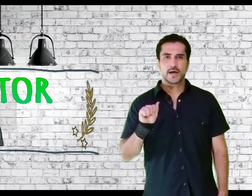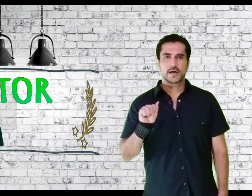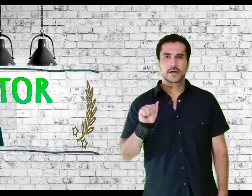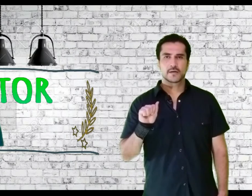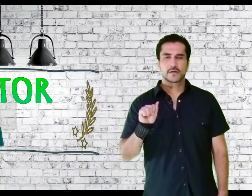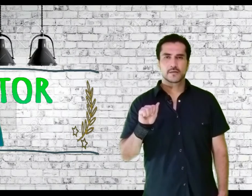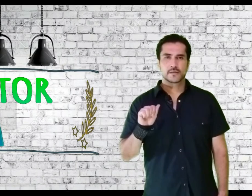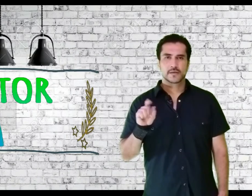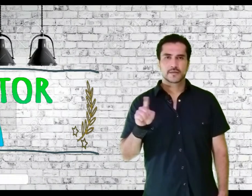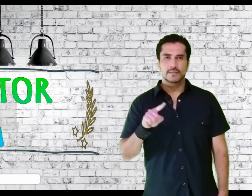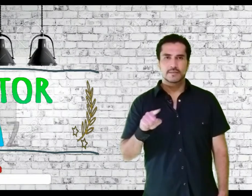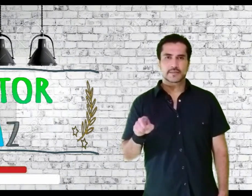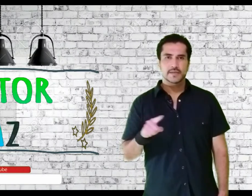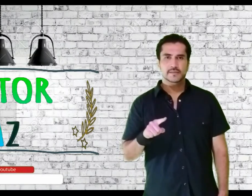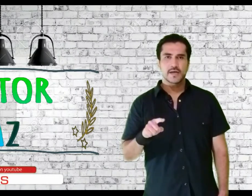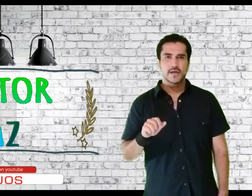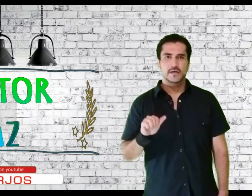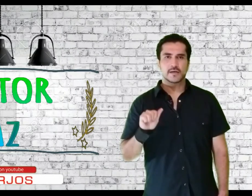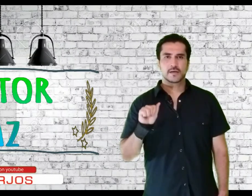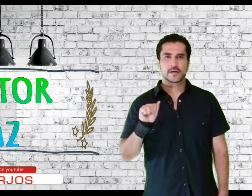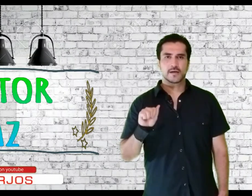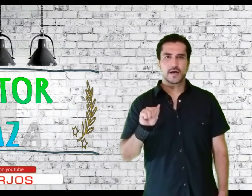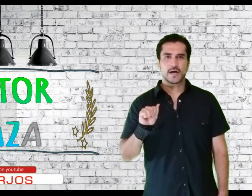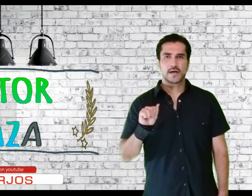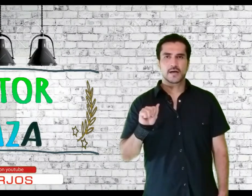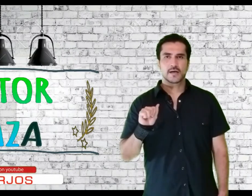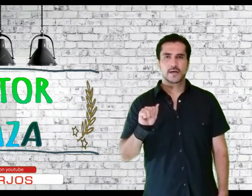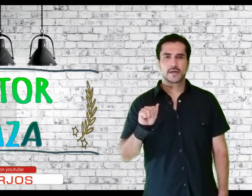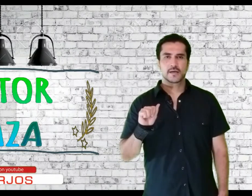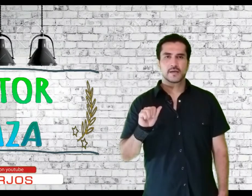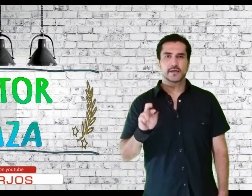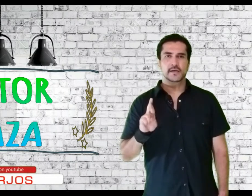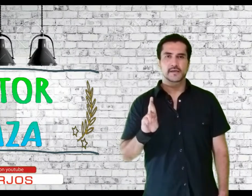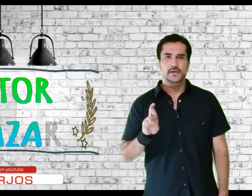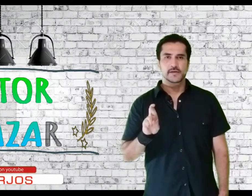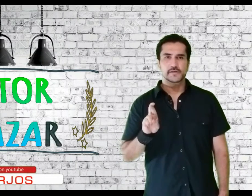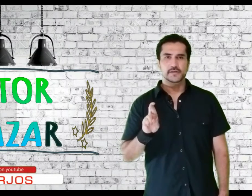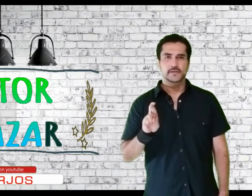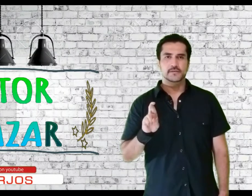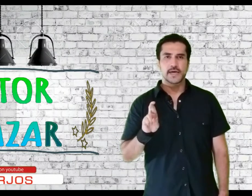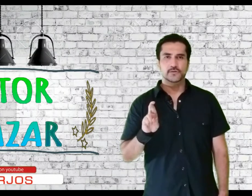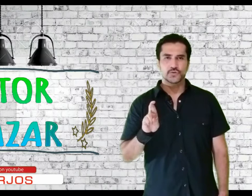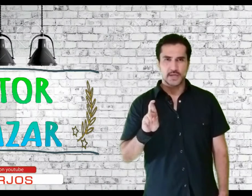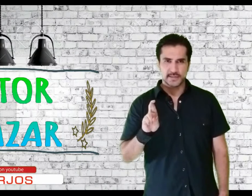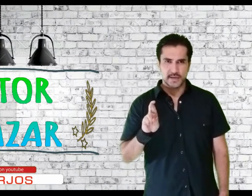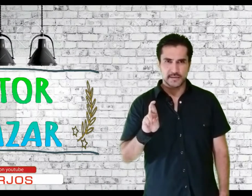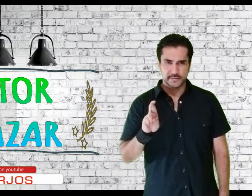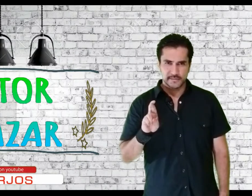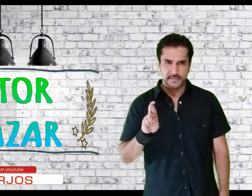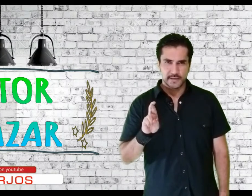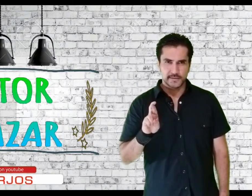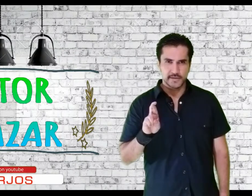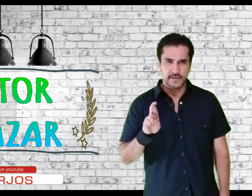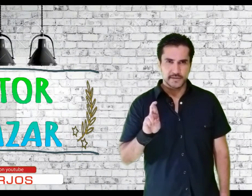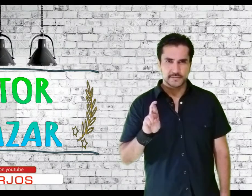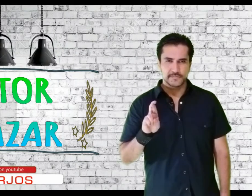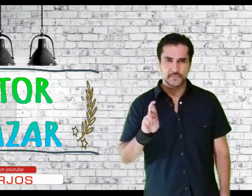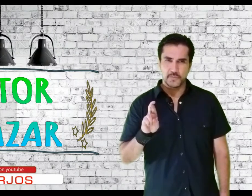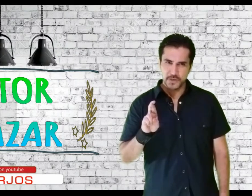A, Z, A, R, Héctor Salazar, el Tigre, mi